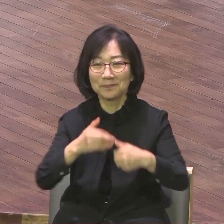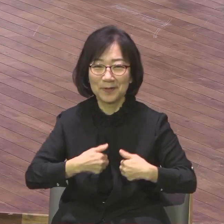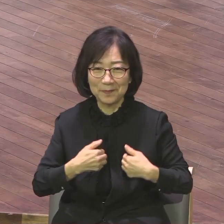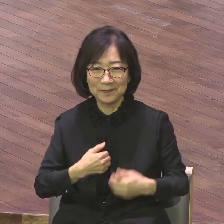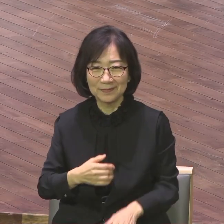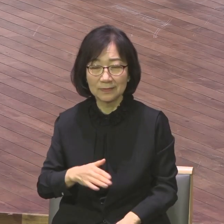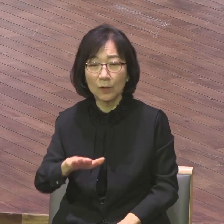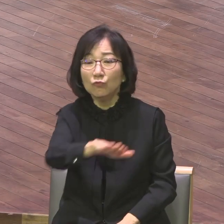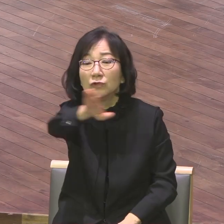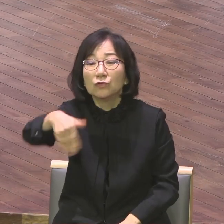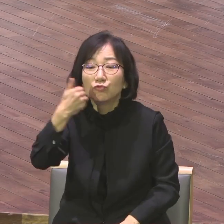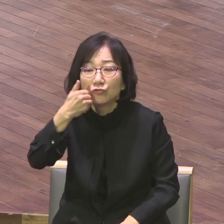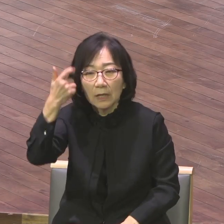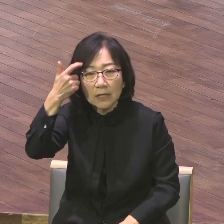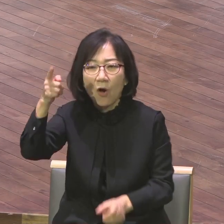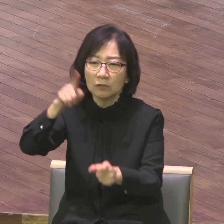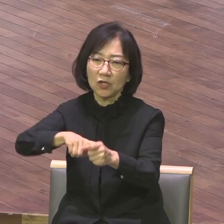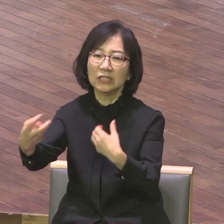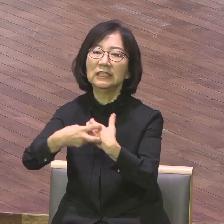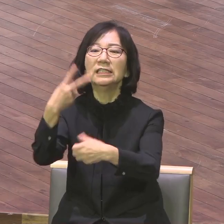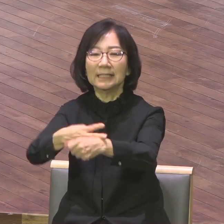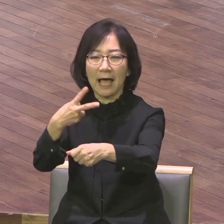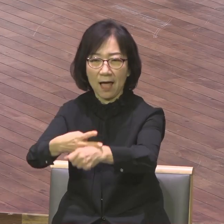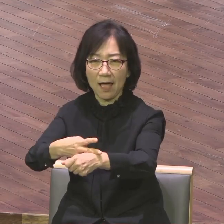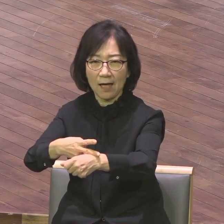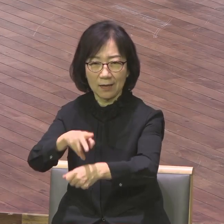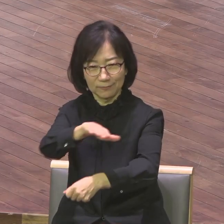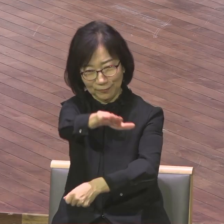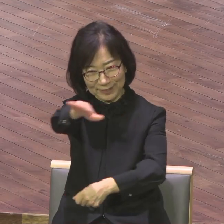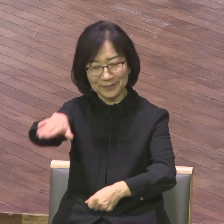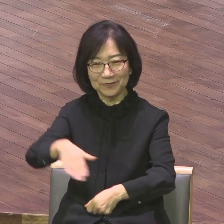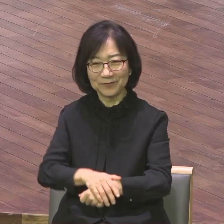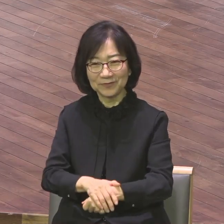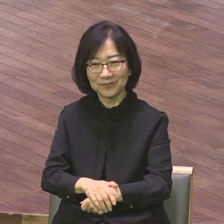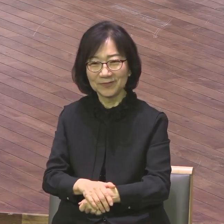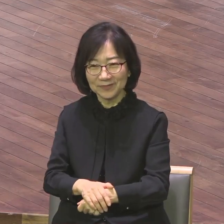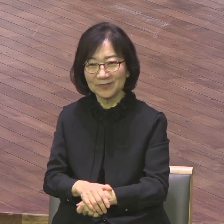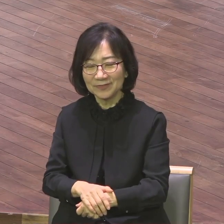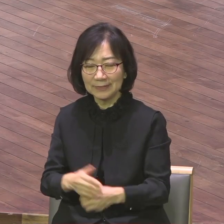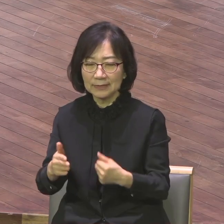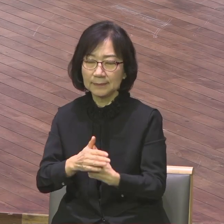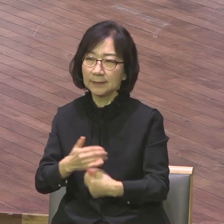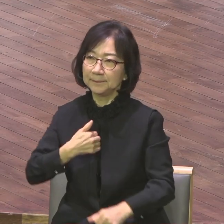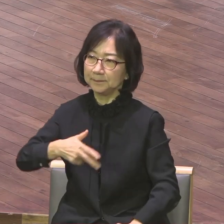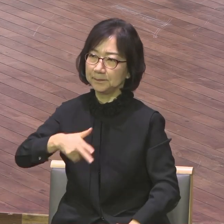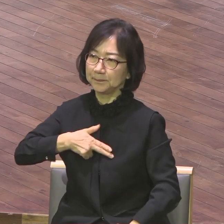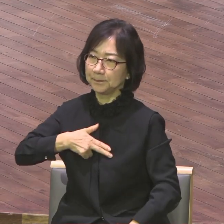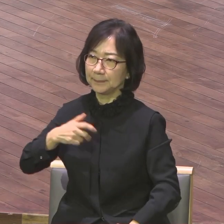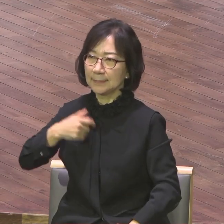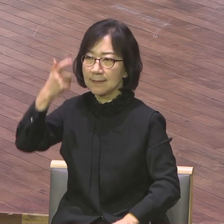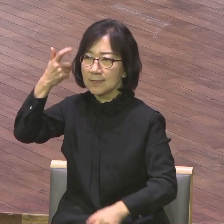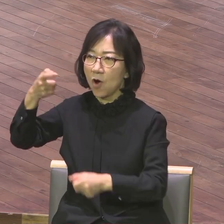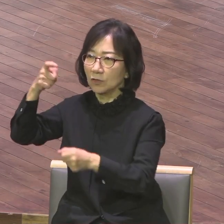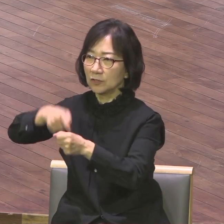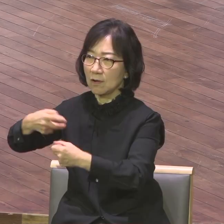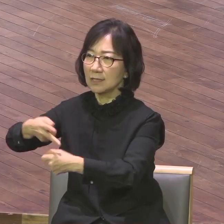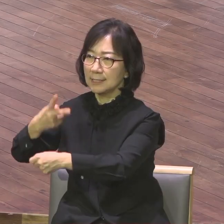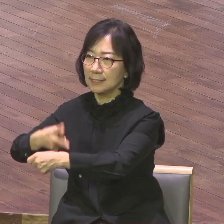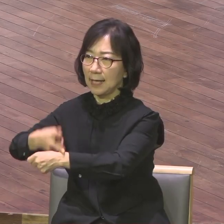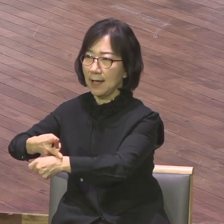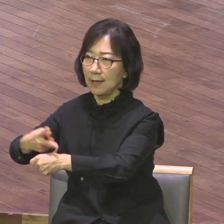의사요. 아멘. 그렇게 여러분이 영적 정체성을 가지면요, 삶이